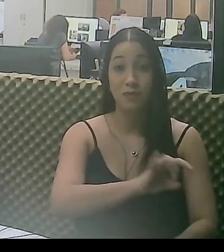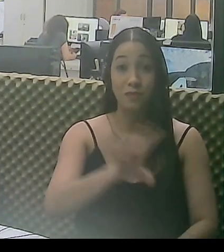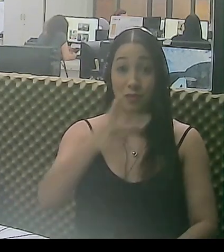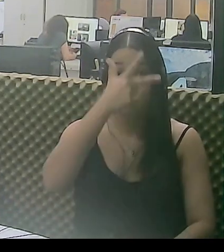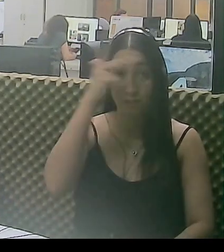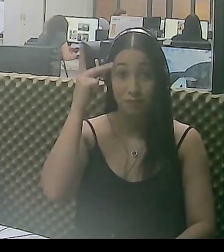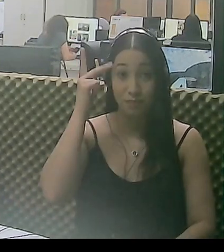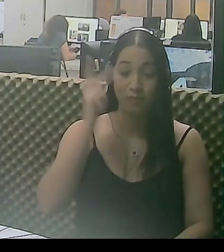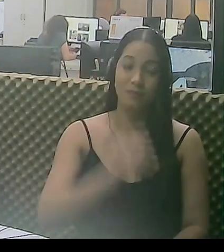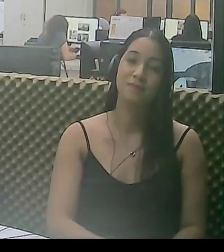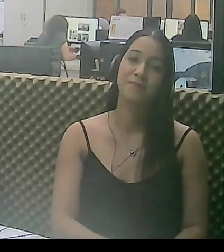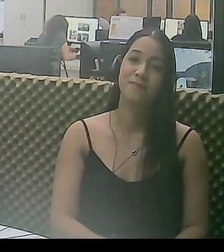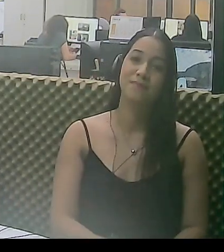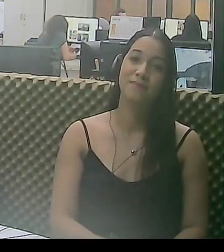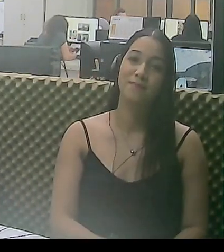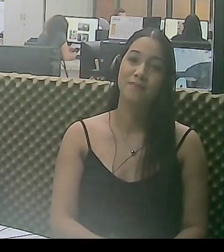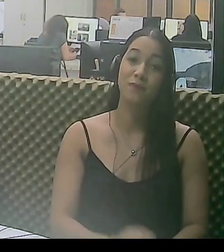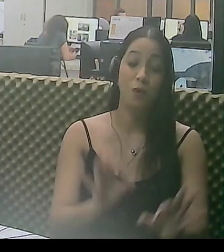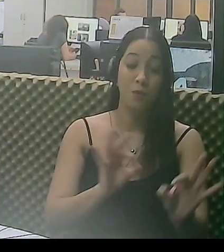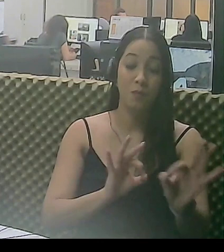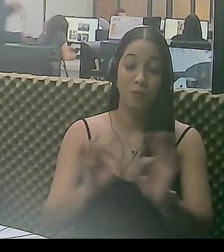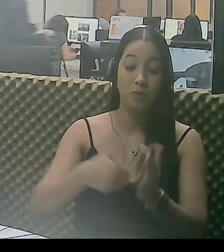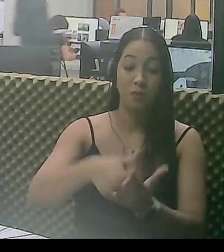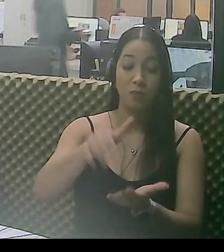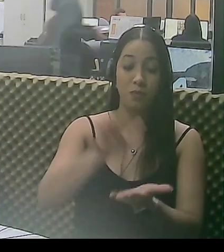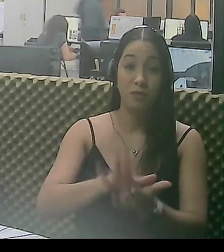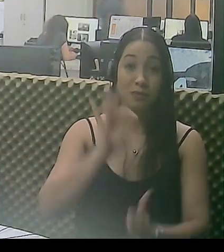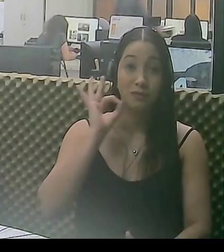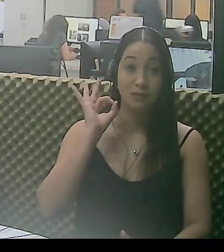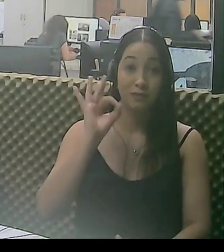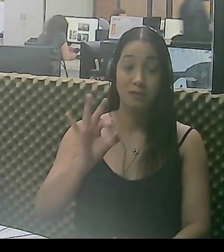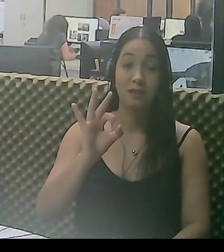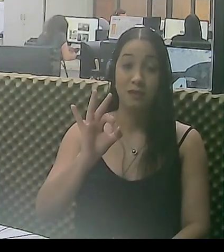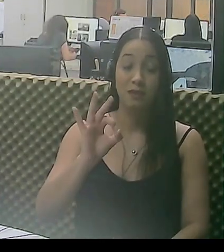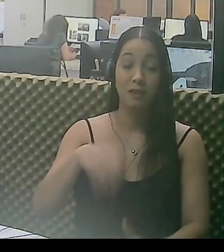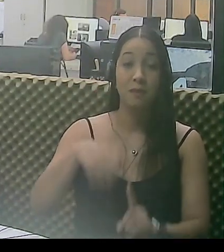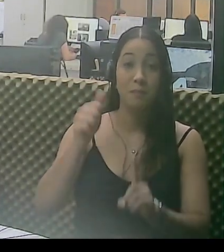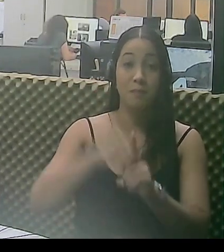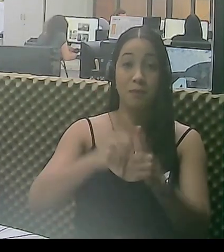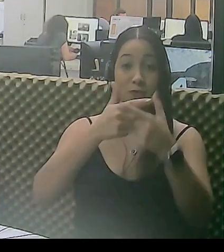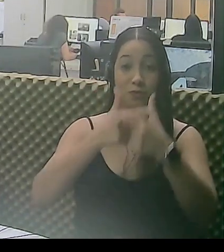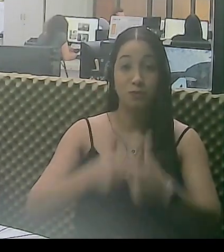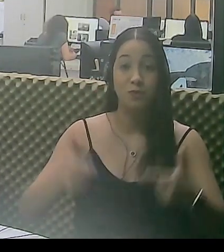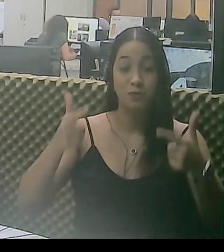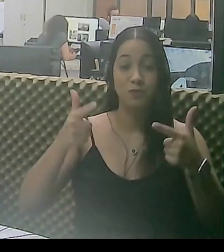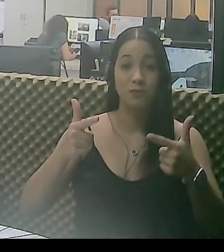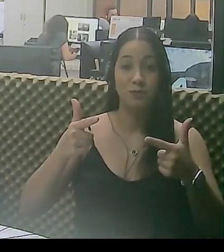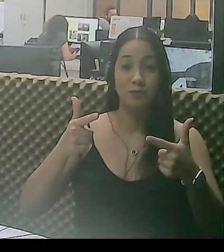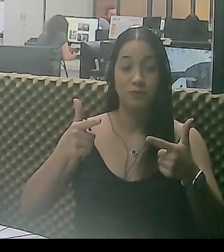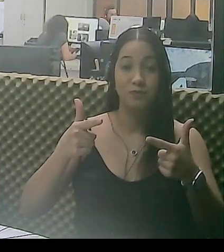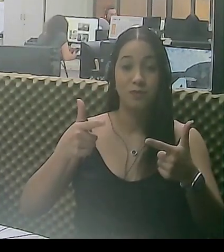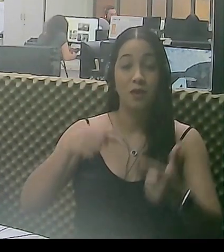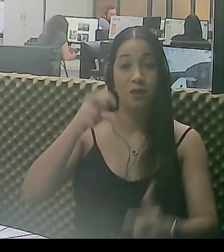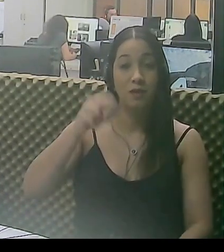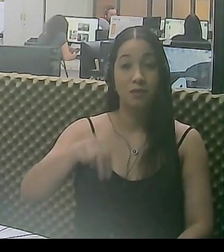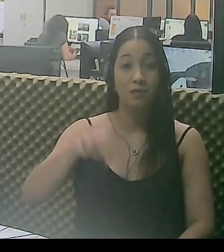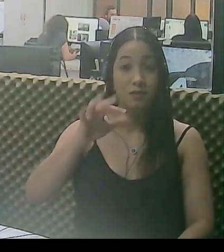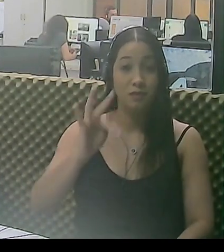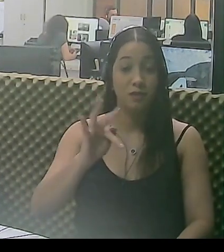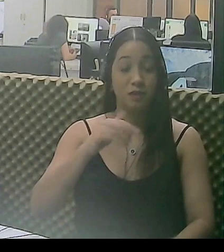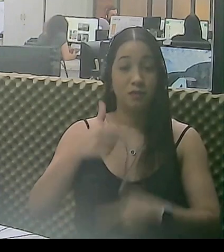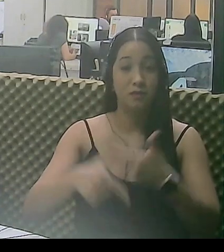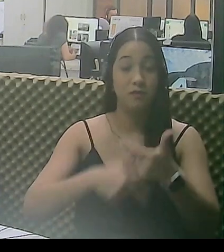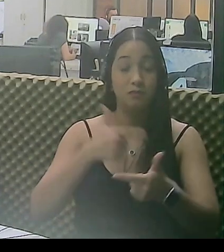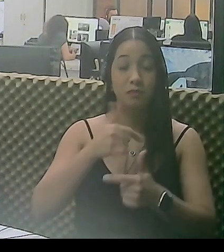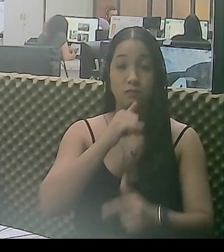atleta o programa nota certa com o cronograma mensal de sorteios então mais notas fiscais de serviços